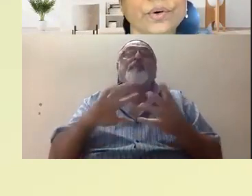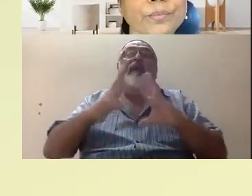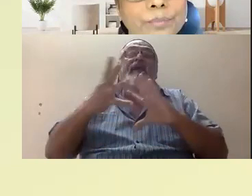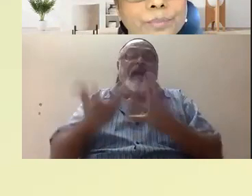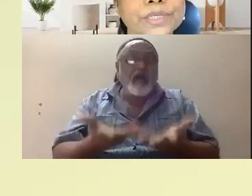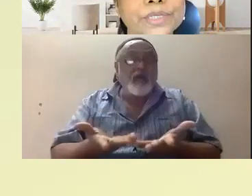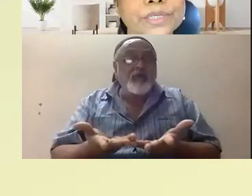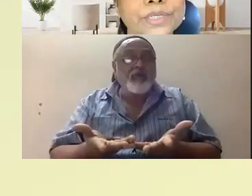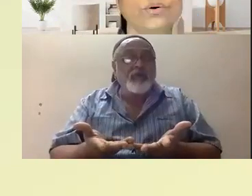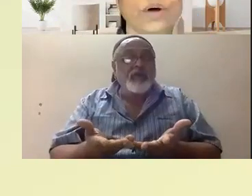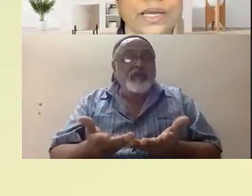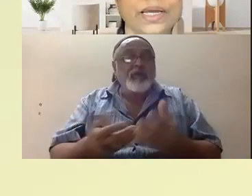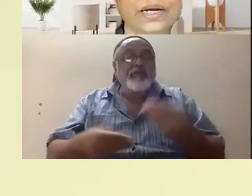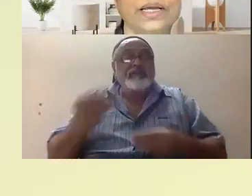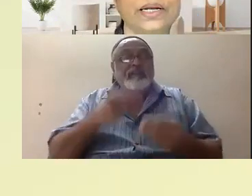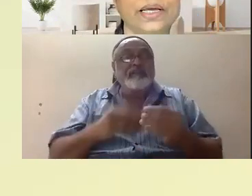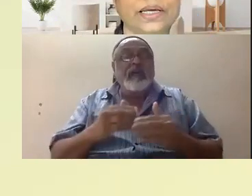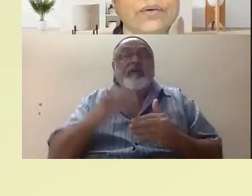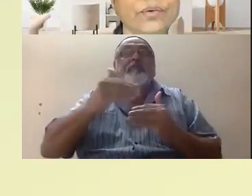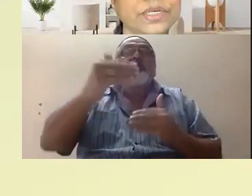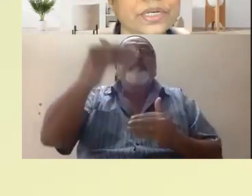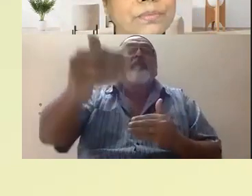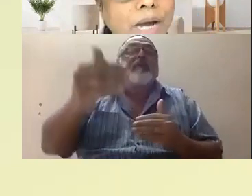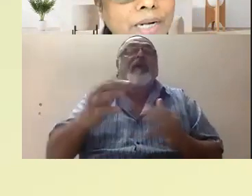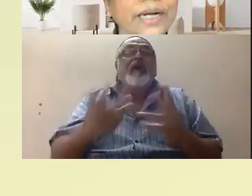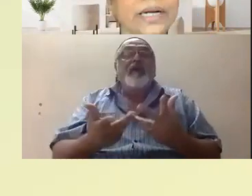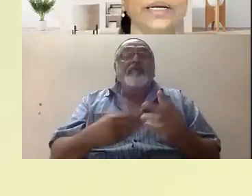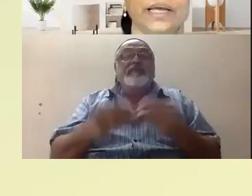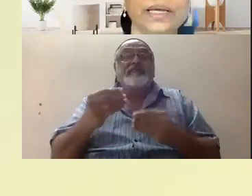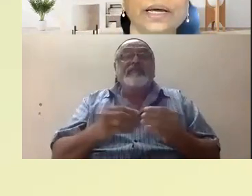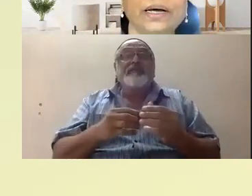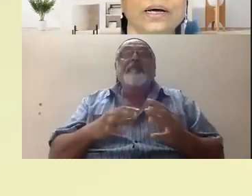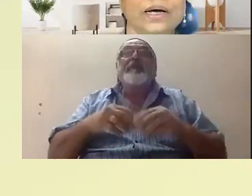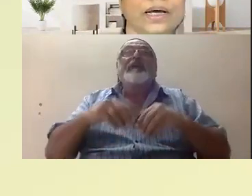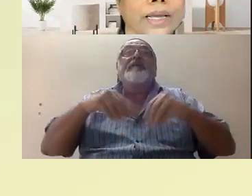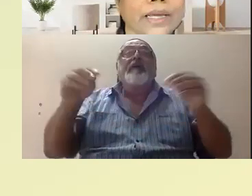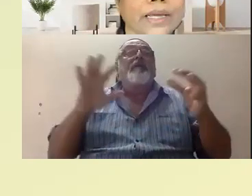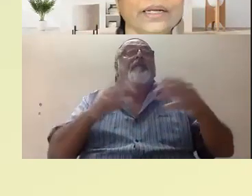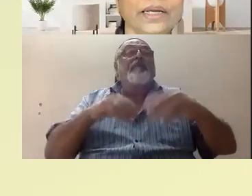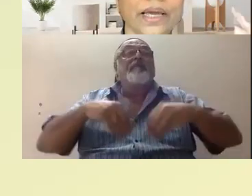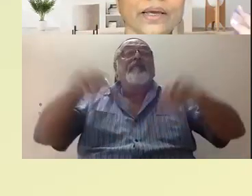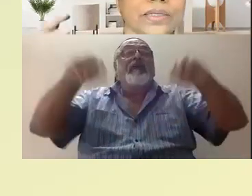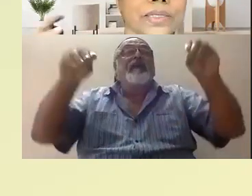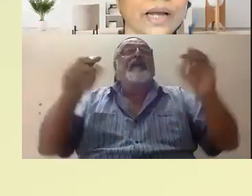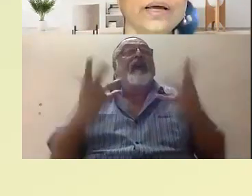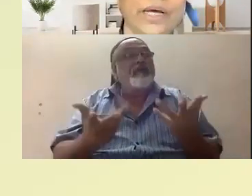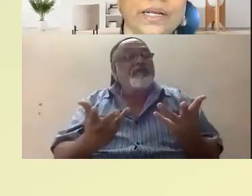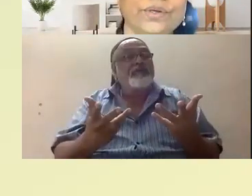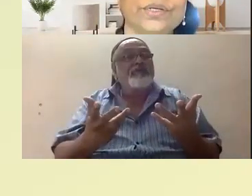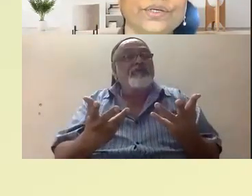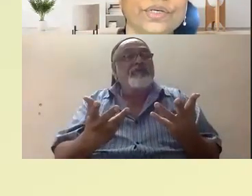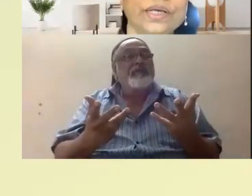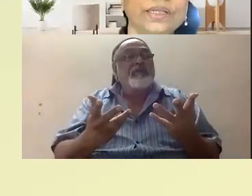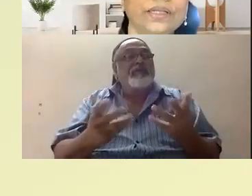वो बिजनेस को आगे करने के लिए, या वो बिजनेस मार्केट लिंक्ड है क्या. लेकिन ये सारे हमारे